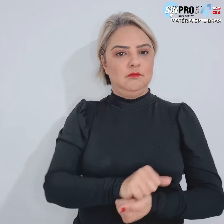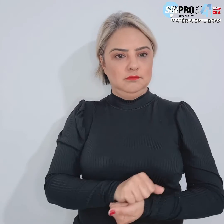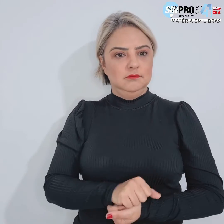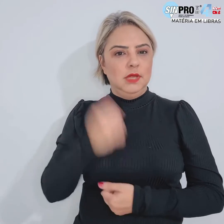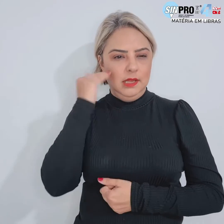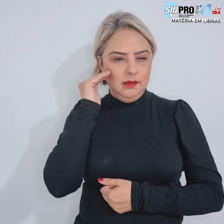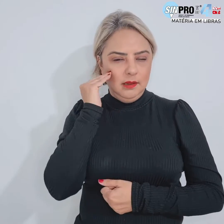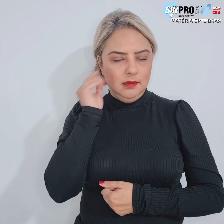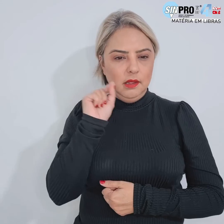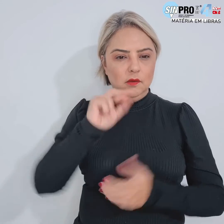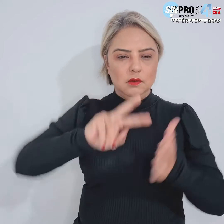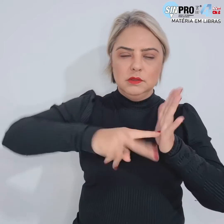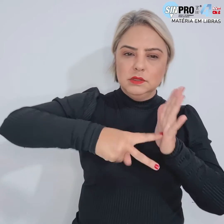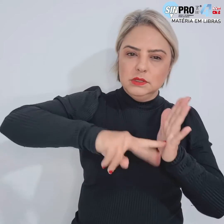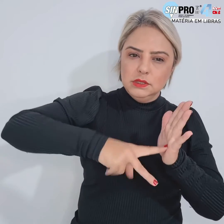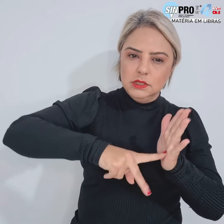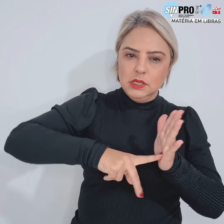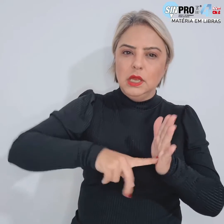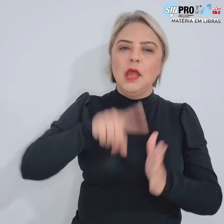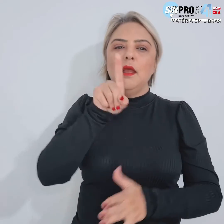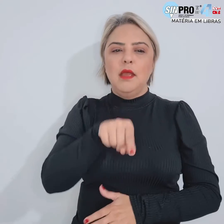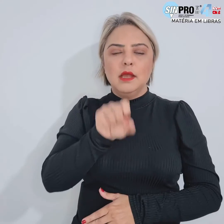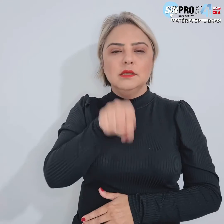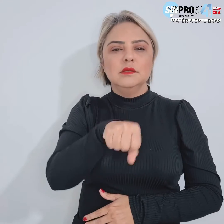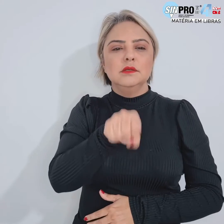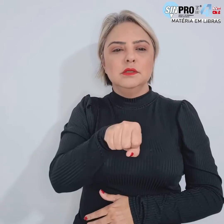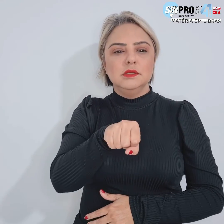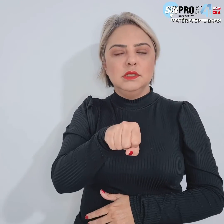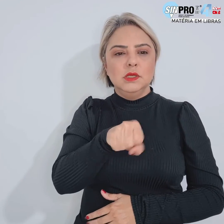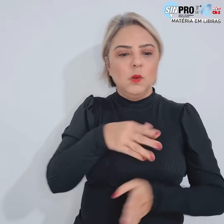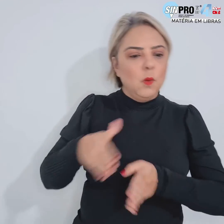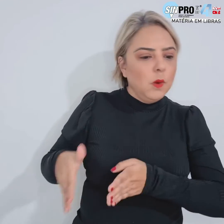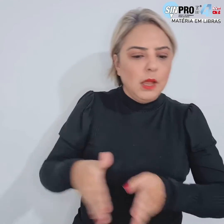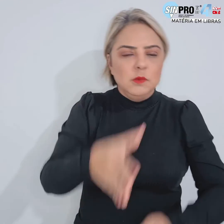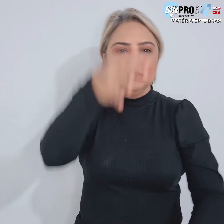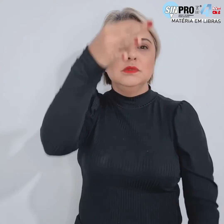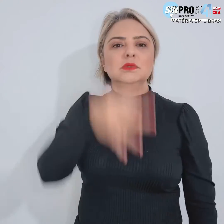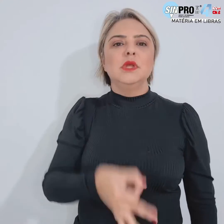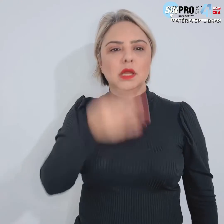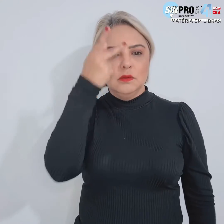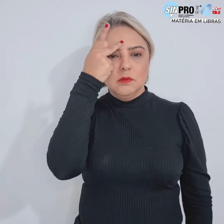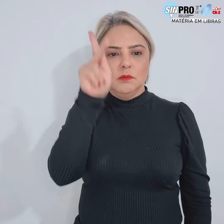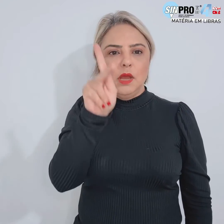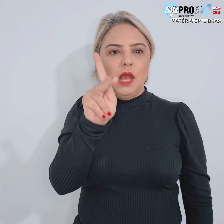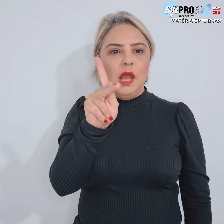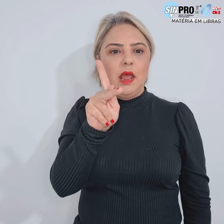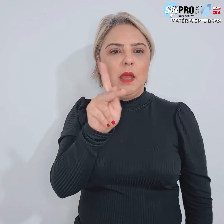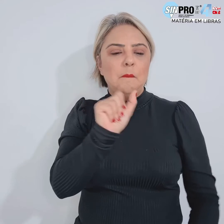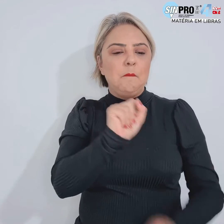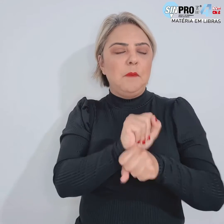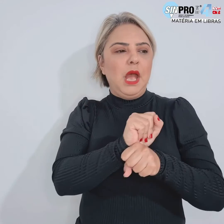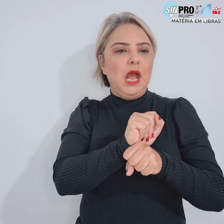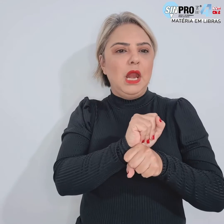Entendeu que o sindicato seria, sim, um dos caminhos certos para estancar e entregar